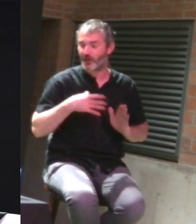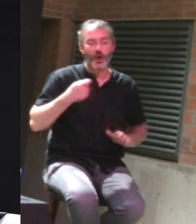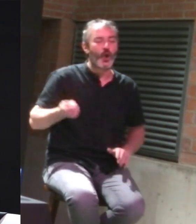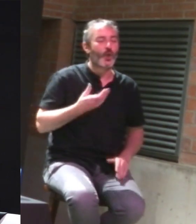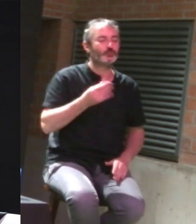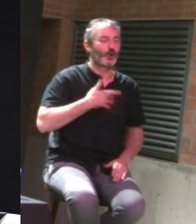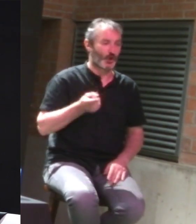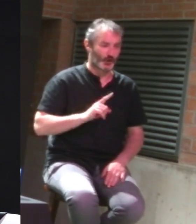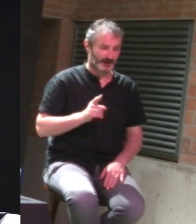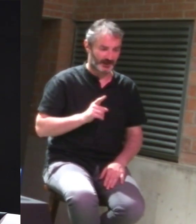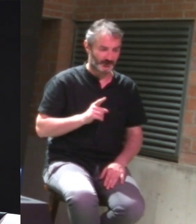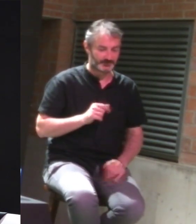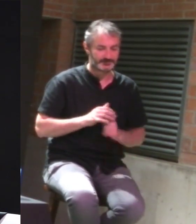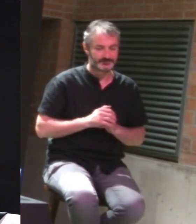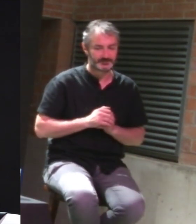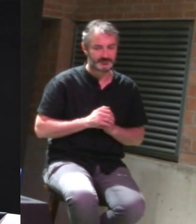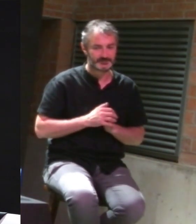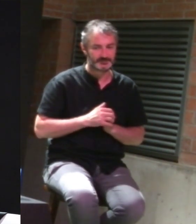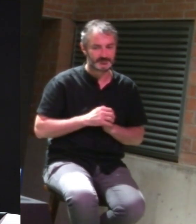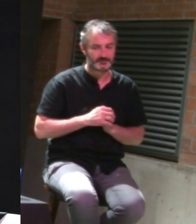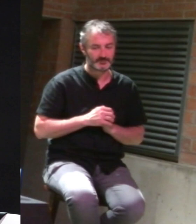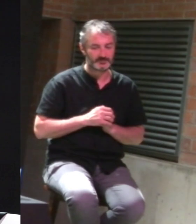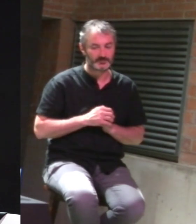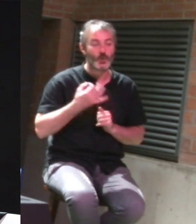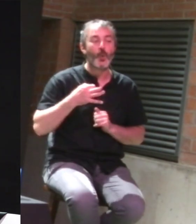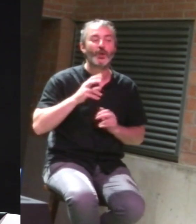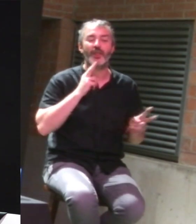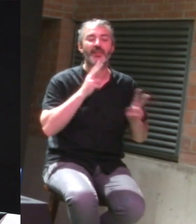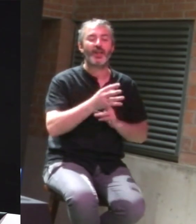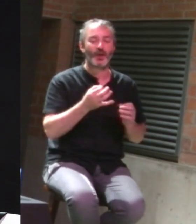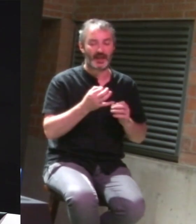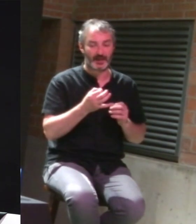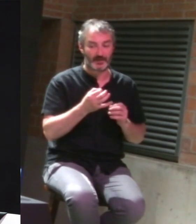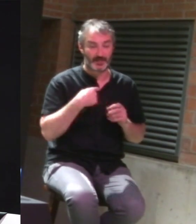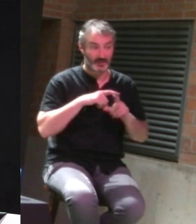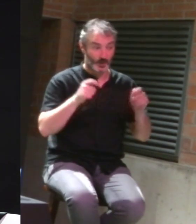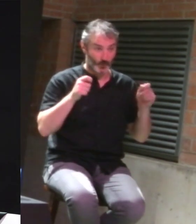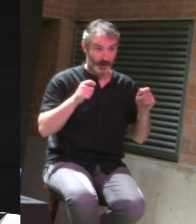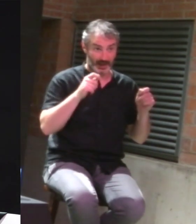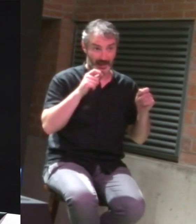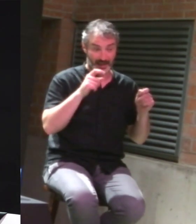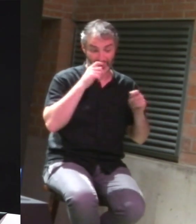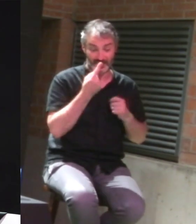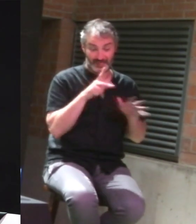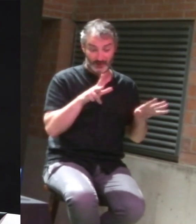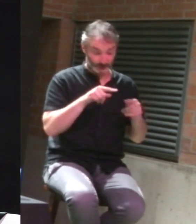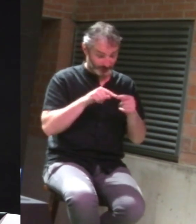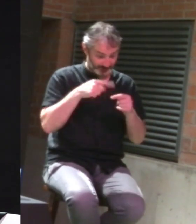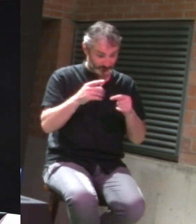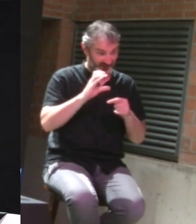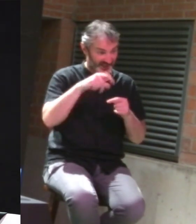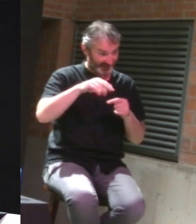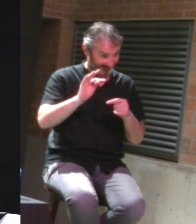agobiar-vos massa, només dius que és important perquè després de la vaga del 18, la CNT, que